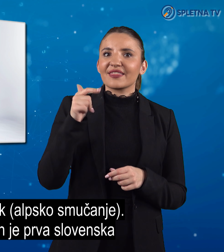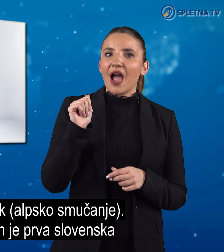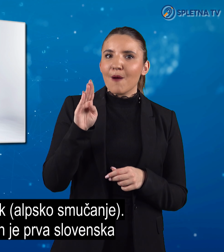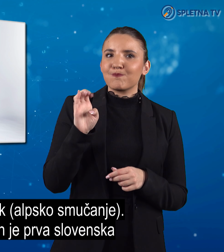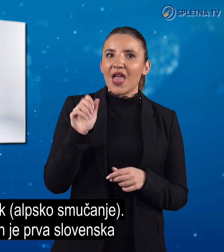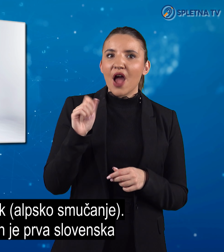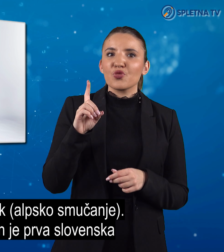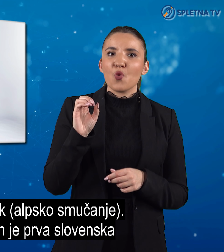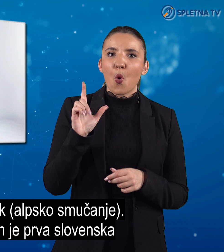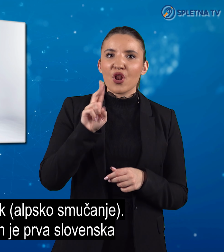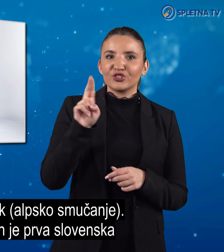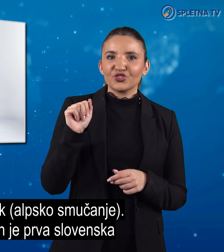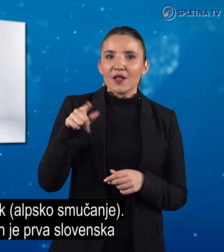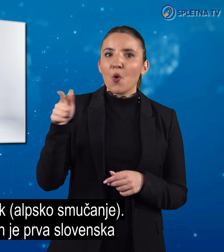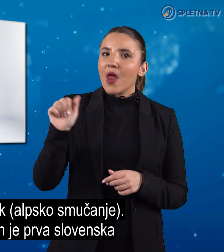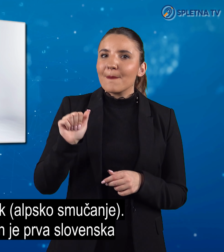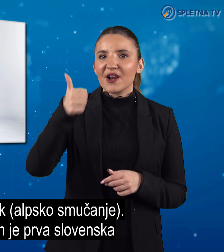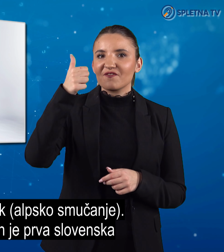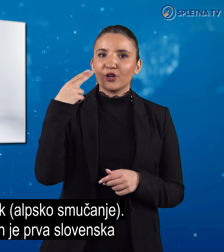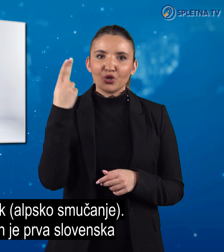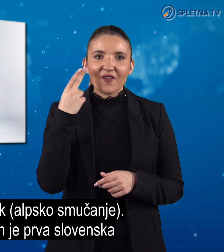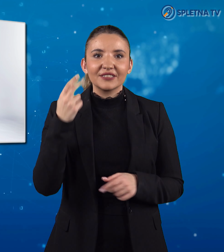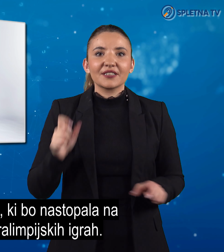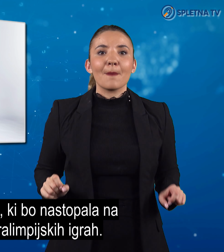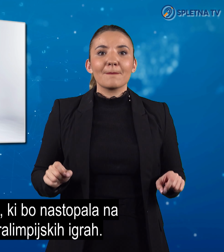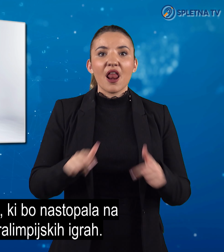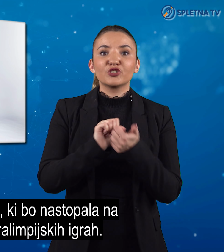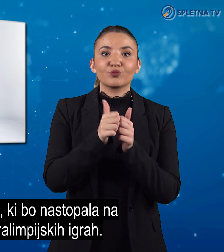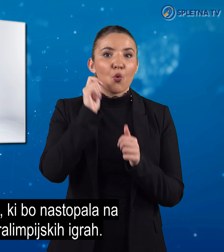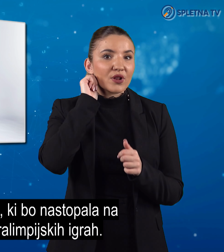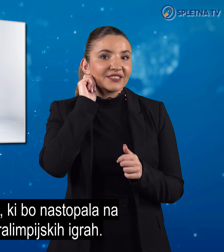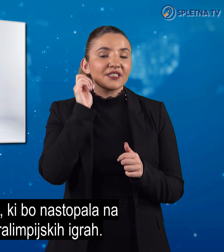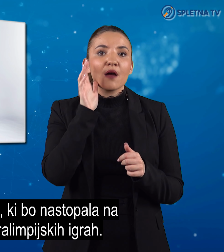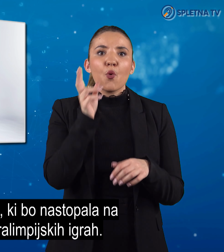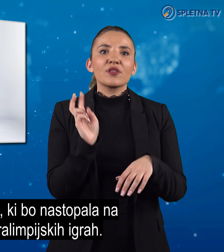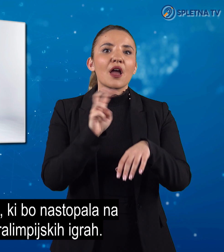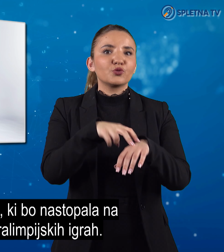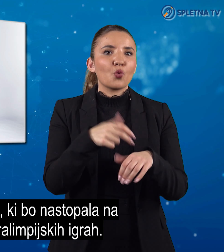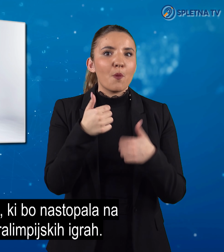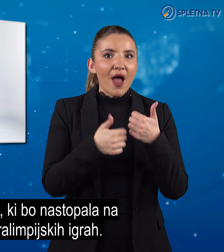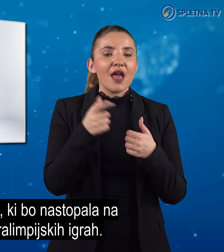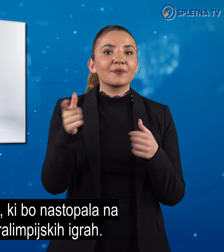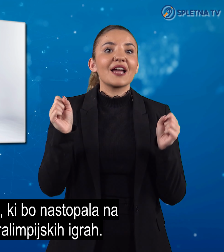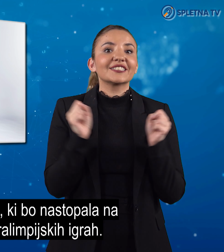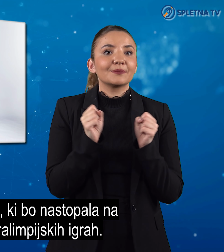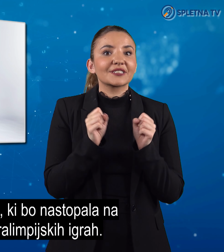Tabeja Dovžan je prva slovenska parašportnica, ki bo nastopala na zimskih paralimpijskih igrah.